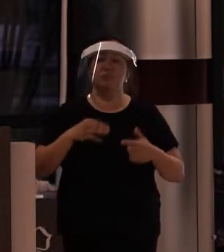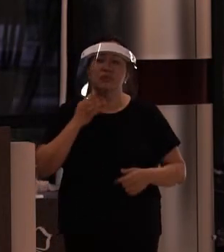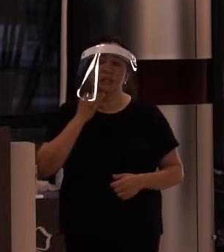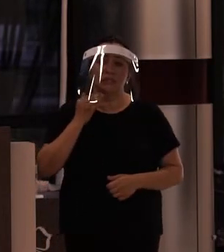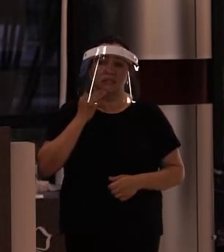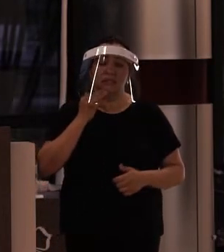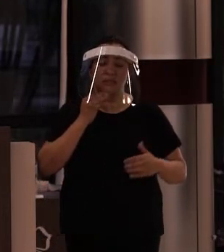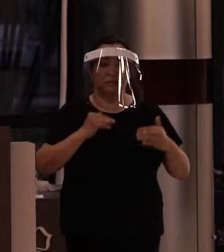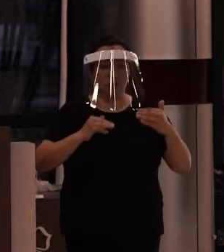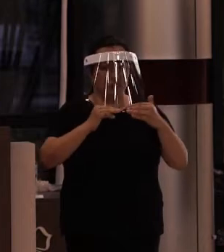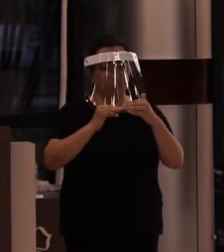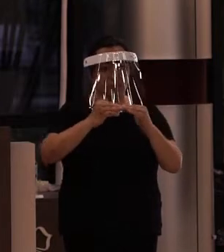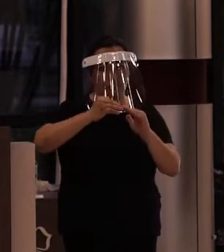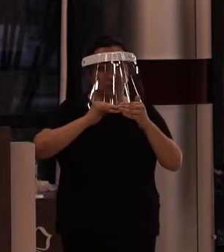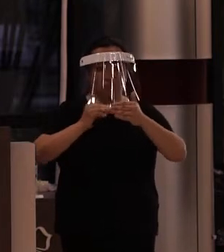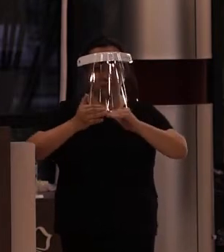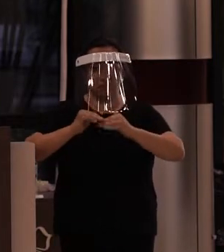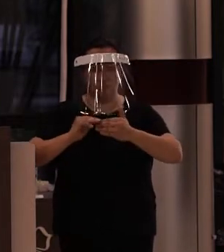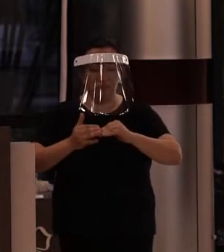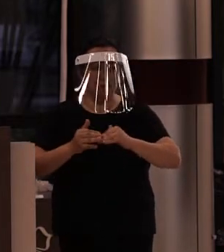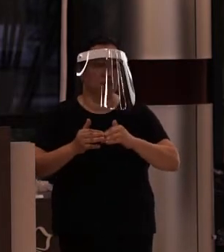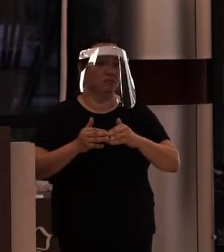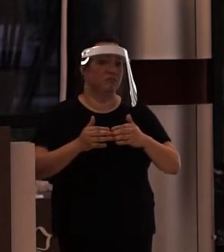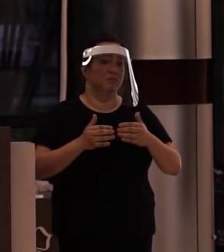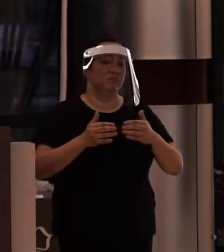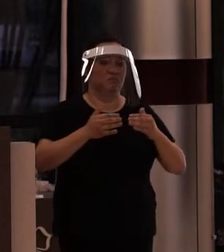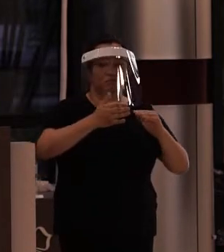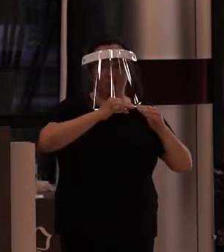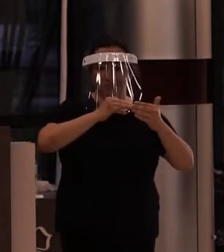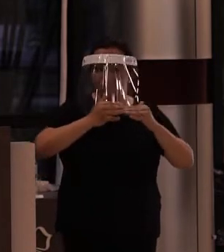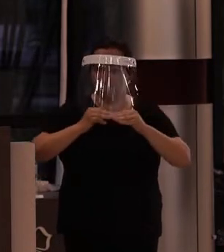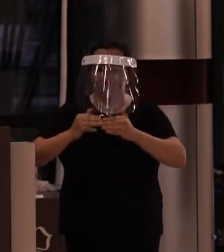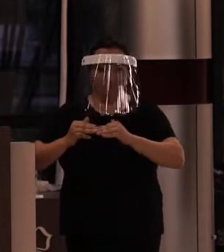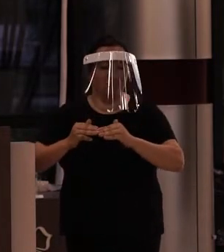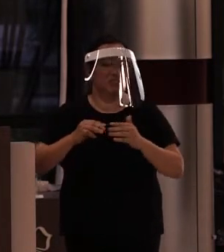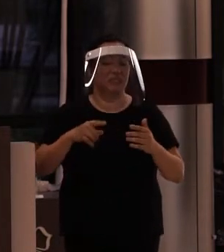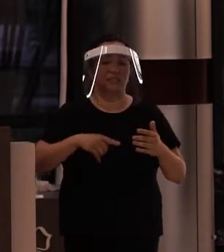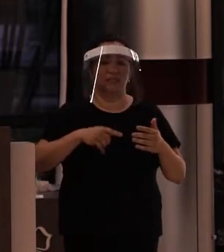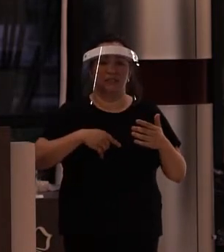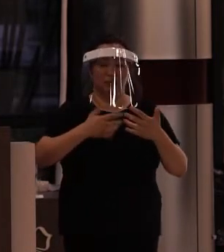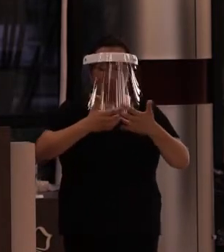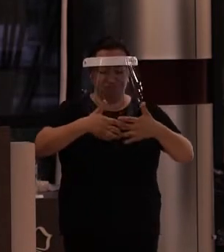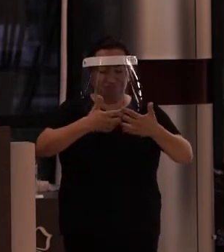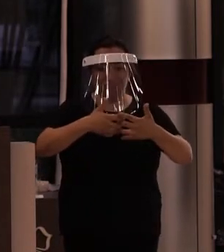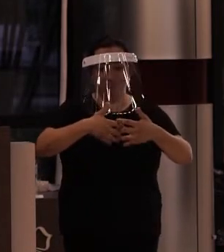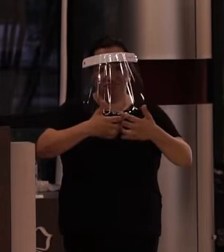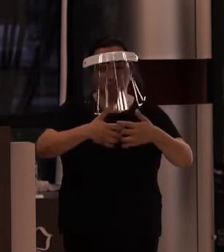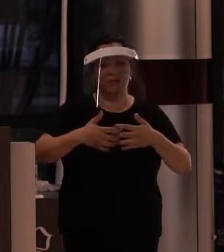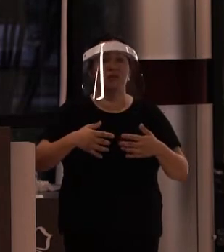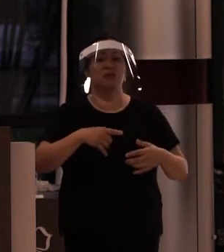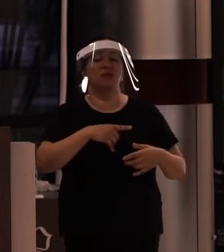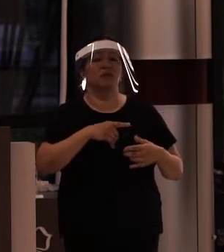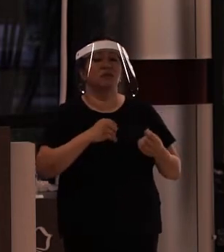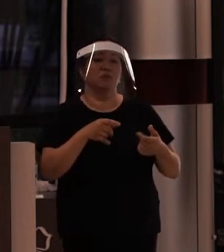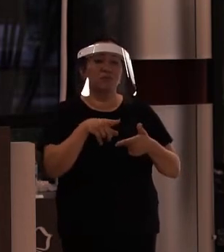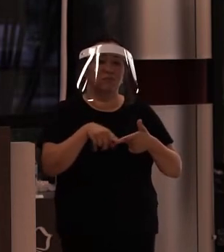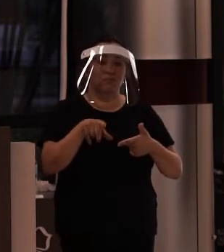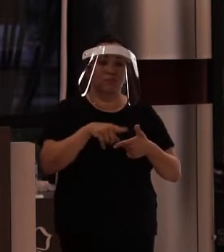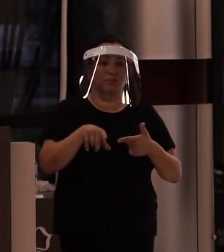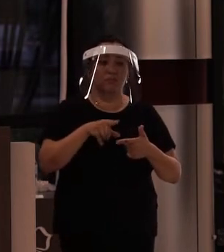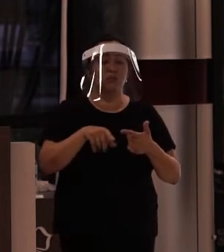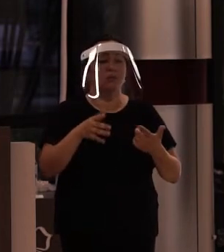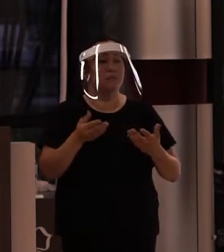alinhado, ou desalinhado, ou com desbalanceamento, ou com tudo isso junto, com folga mecânica, o lado que tiver com problema